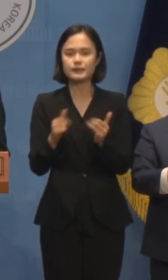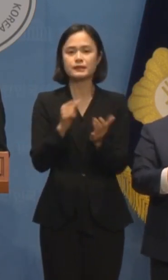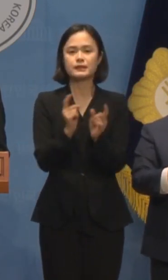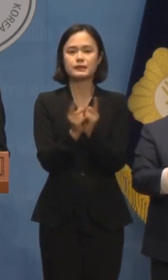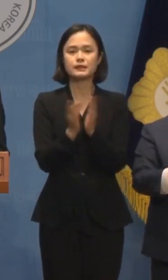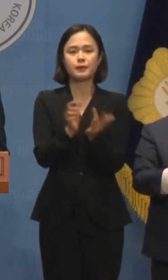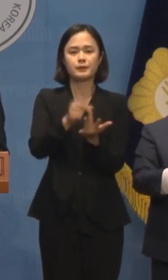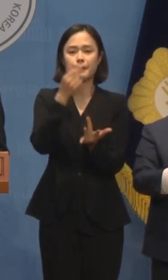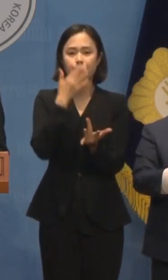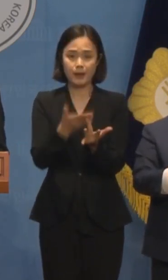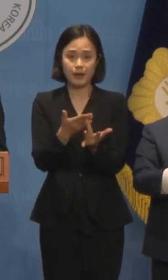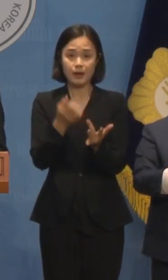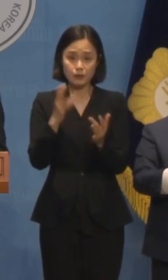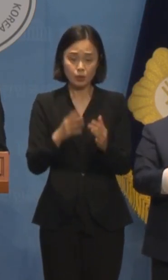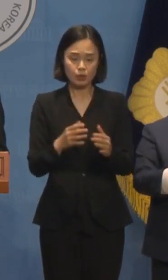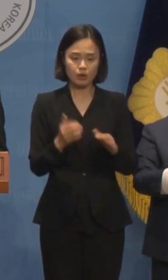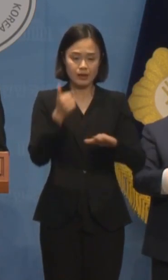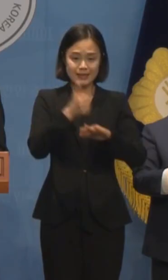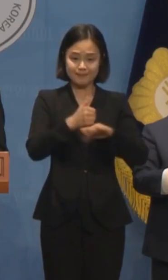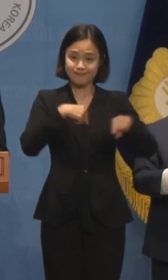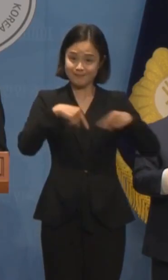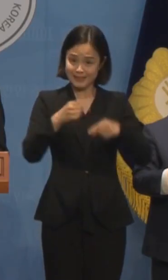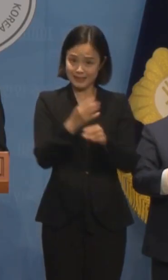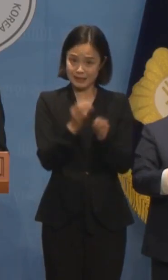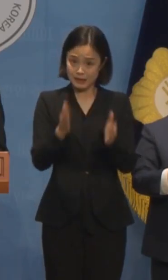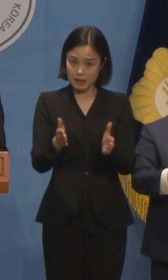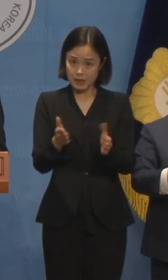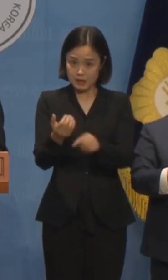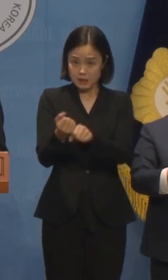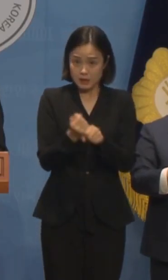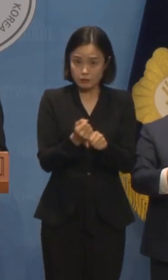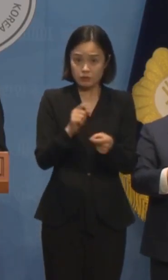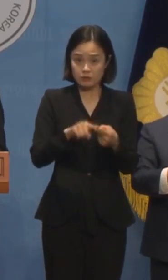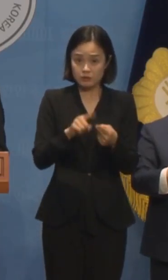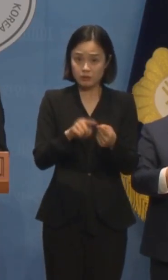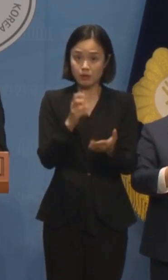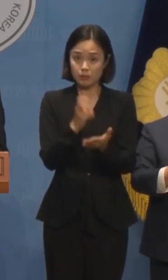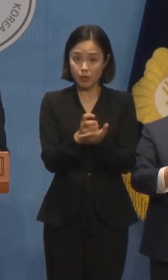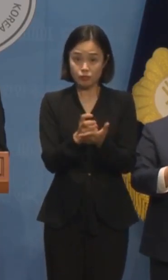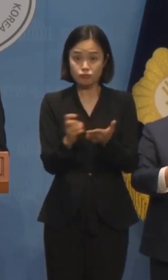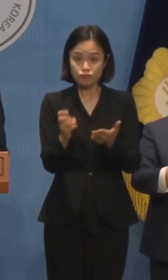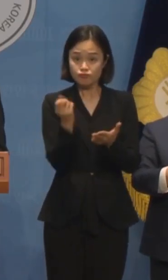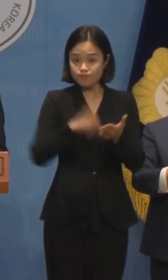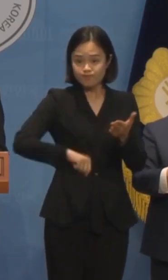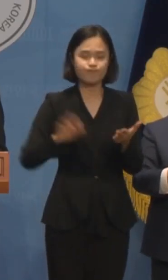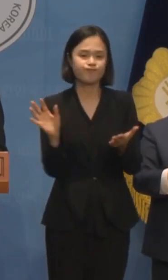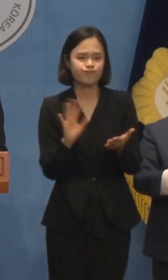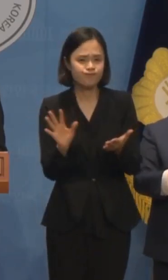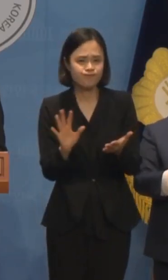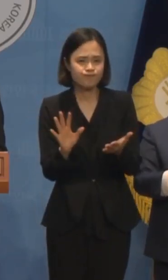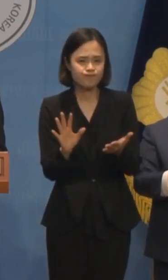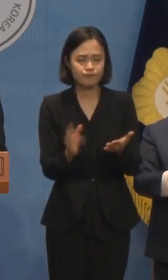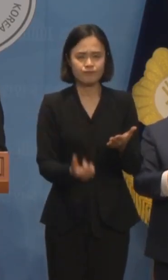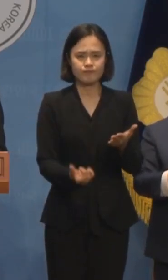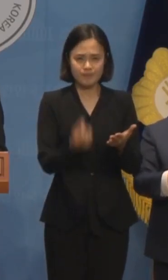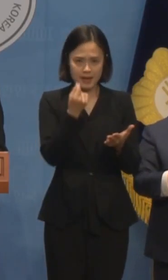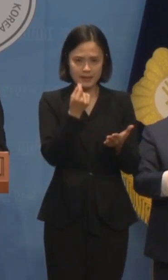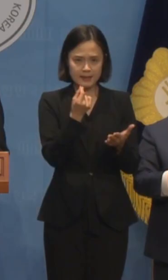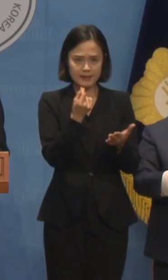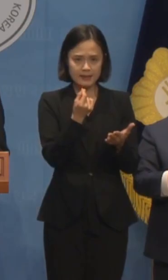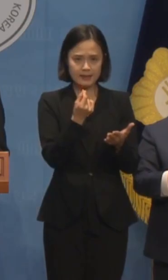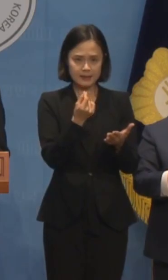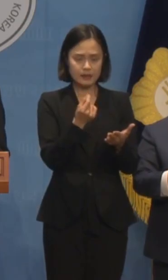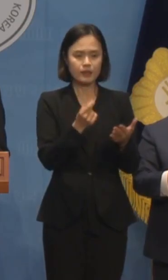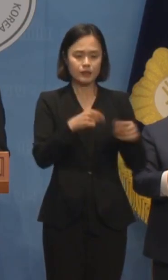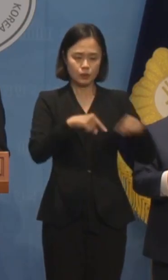해서 법적 책임까지 면제되는 것은 아닙니다. 오히려 조기 종료 후 신속한 법적 조치가